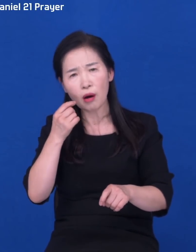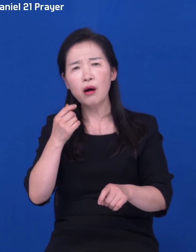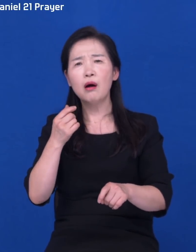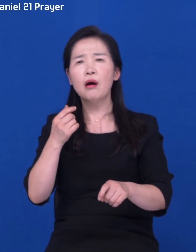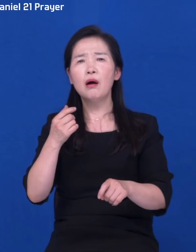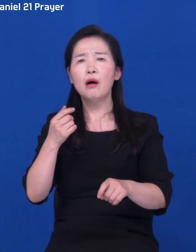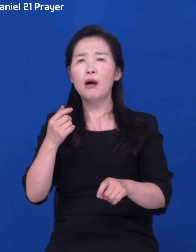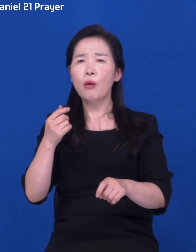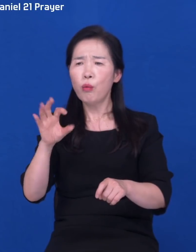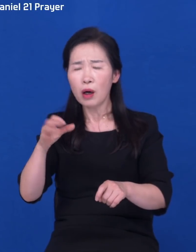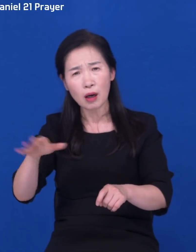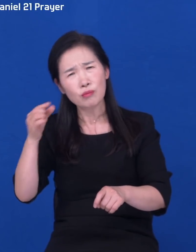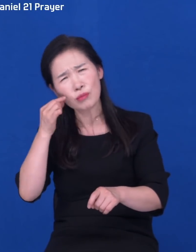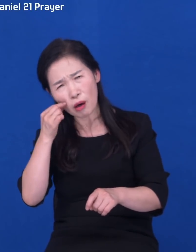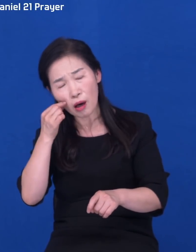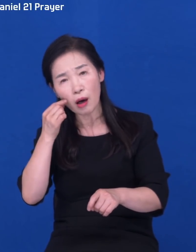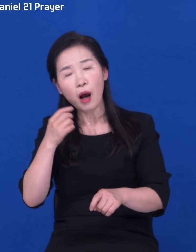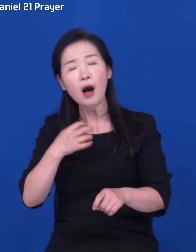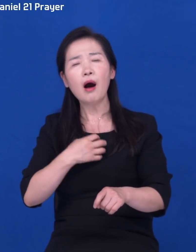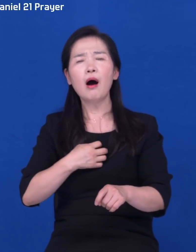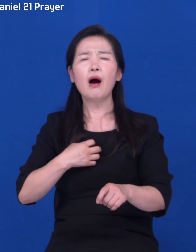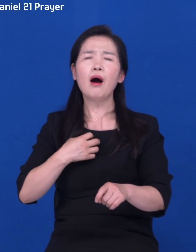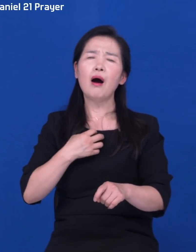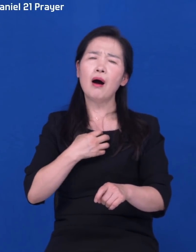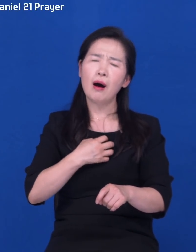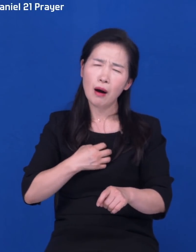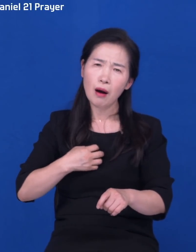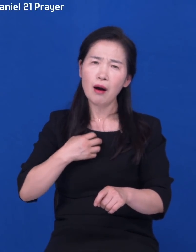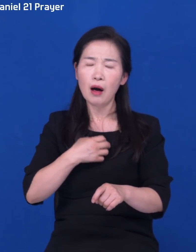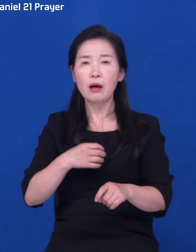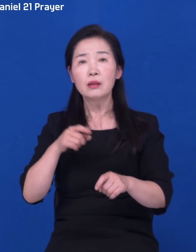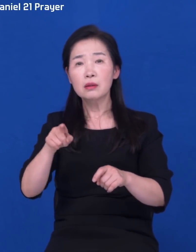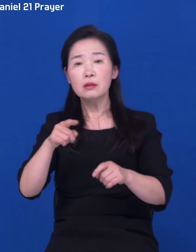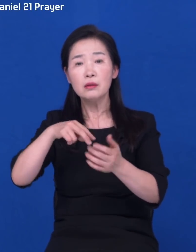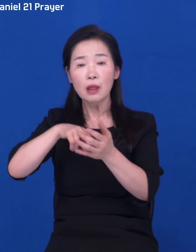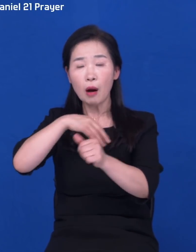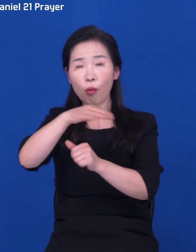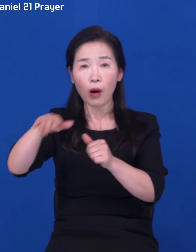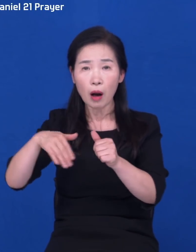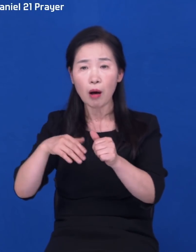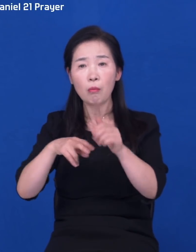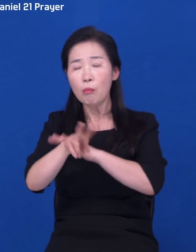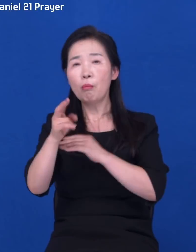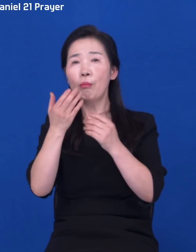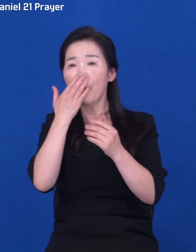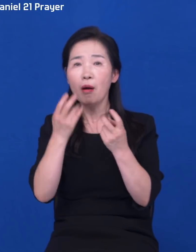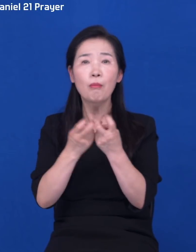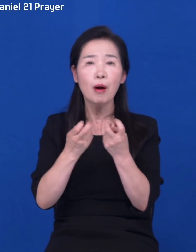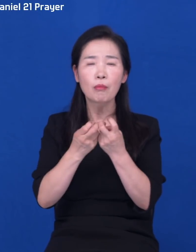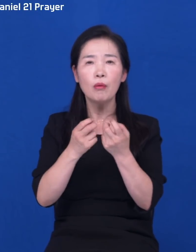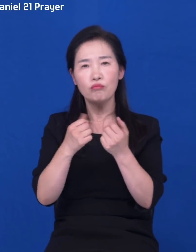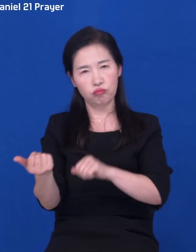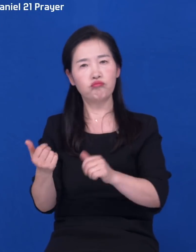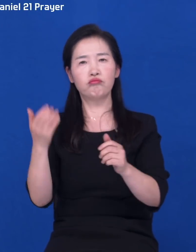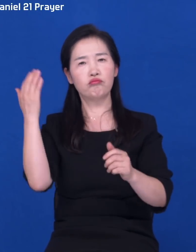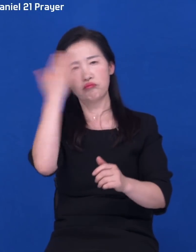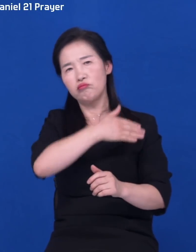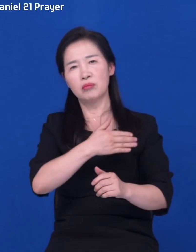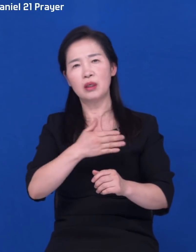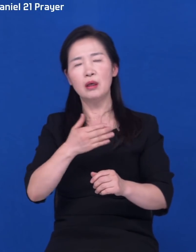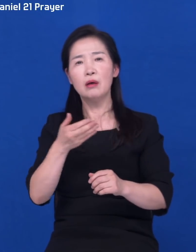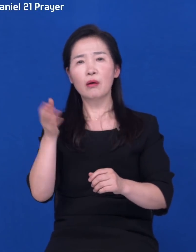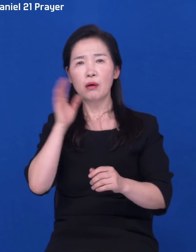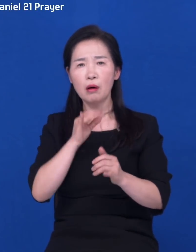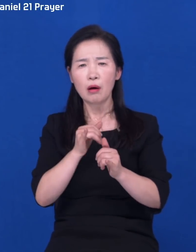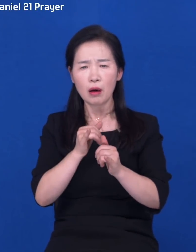힘든 거구나 이런 걸 알게 됐는데 이 상황에서 벗어나려고 하는 방법은 죽는 것밖에 없어. 근데 자살할 용기는